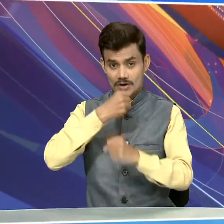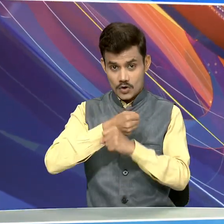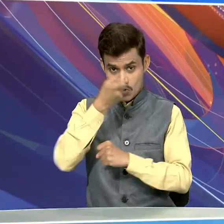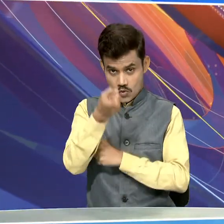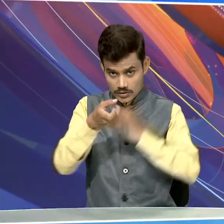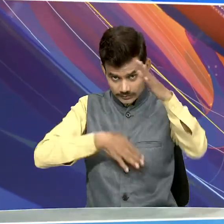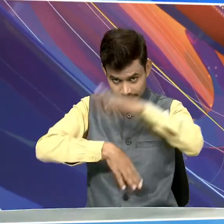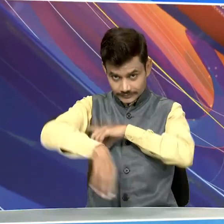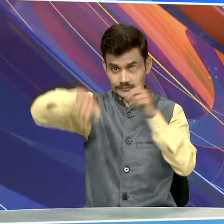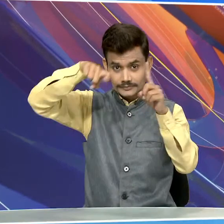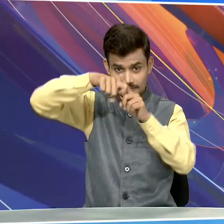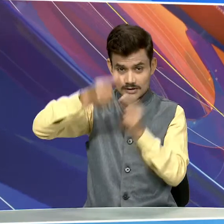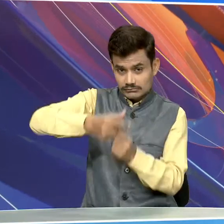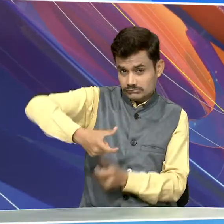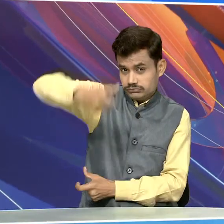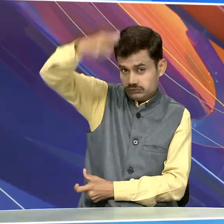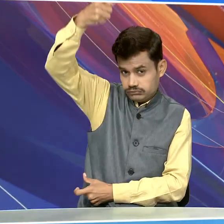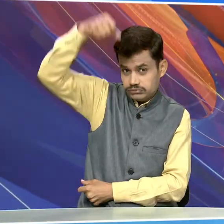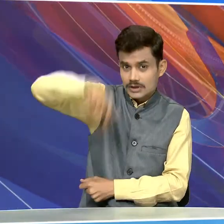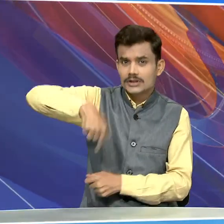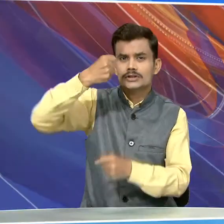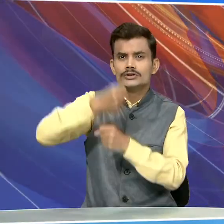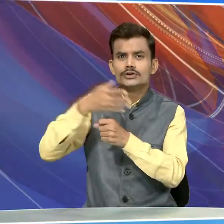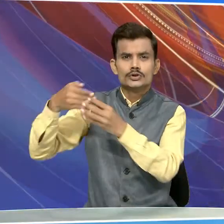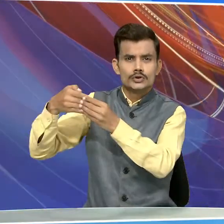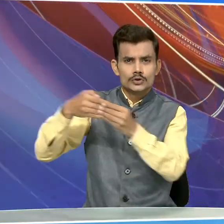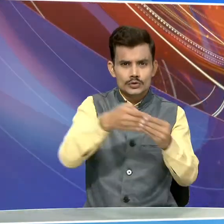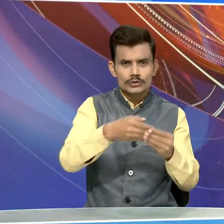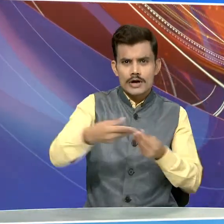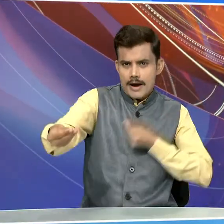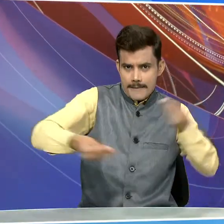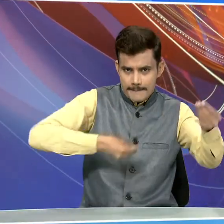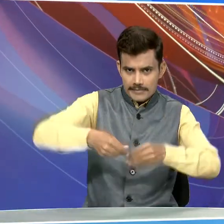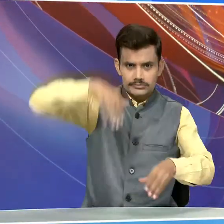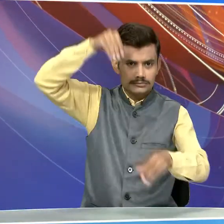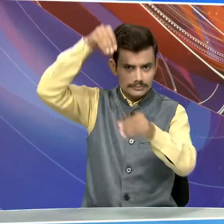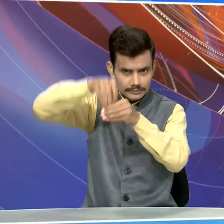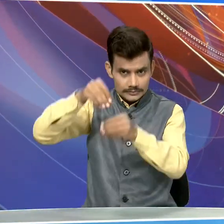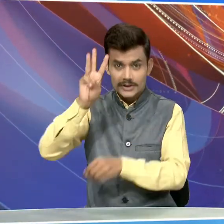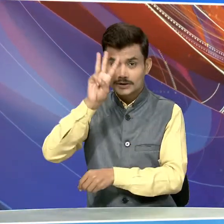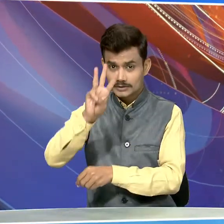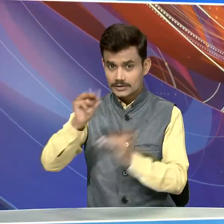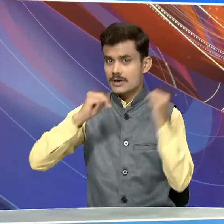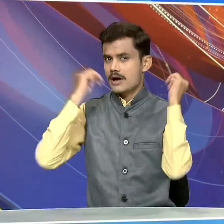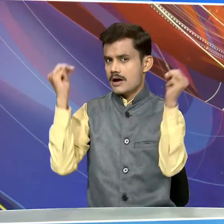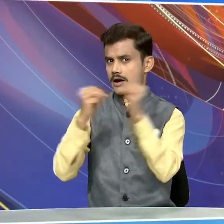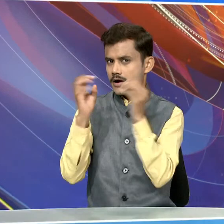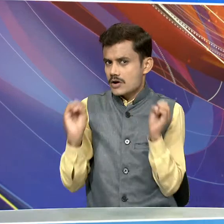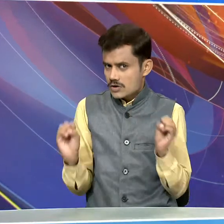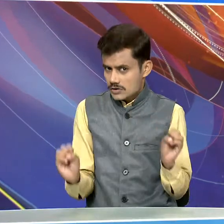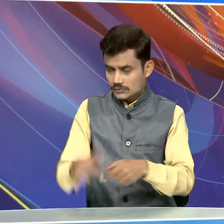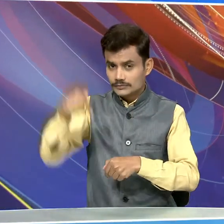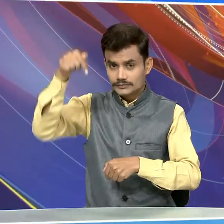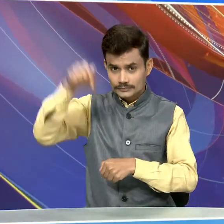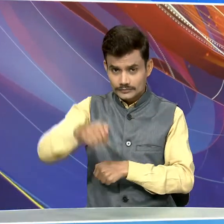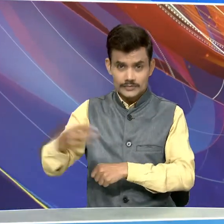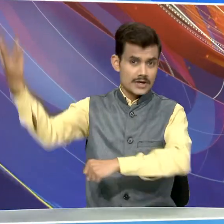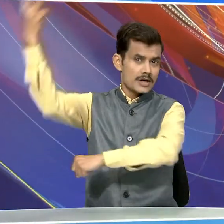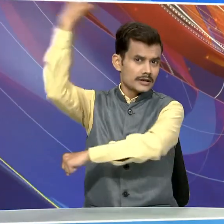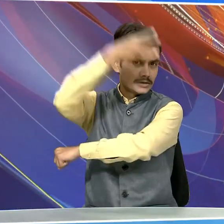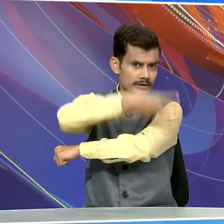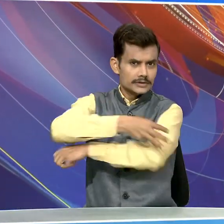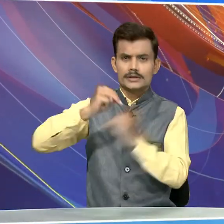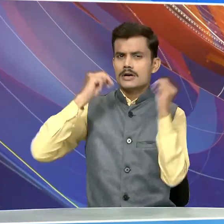गुजरात के केवड़िया में आज से G20 की व्यापार और निवेश कार्य समूह की तीसरी बैठक का आयोजन होगा। इस